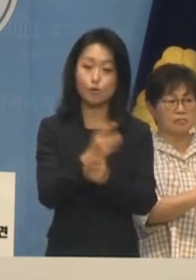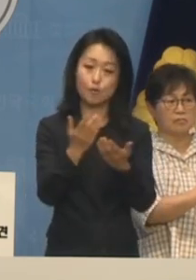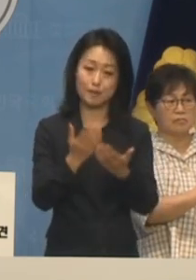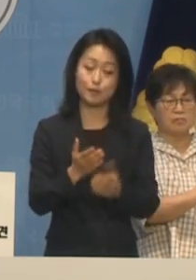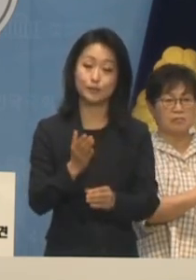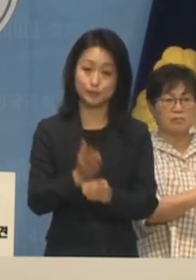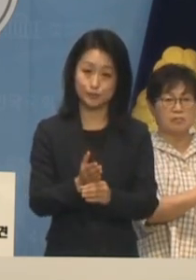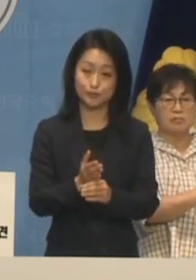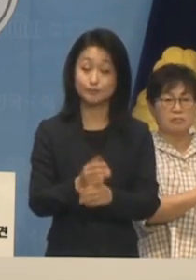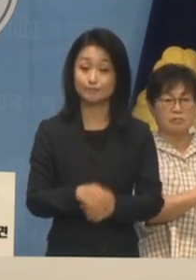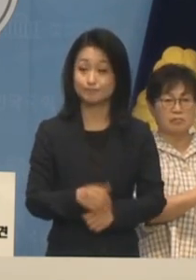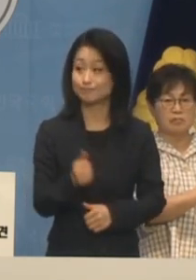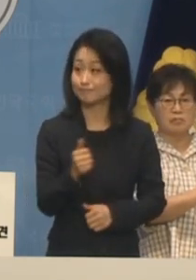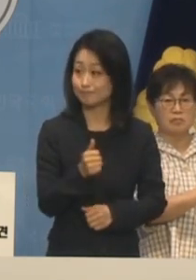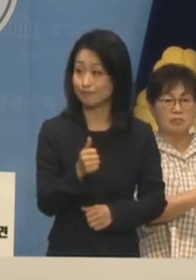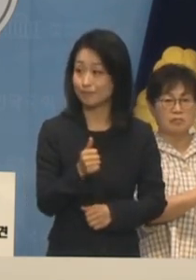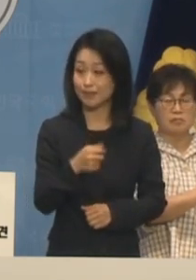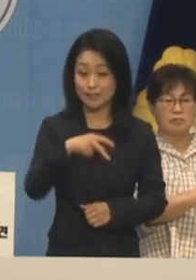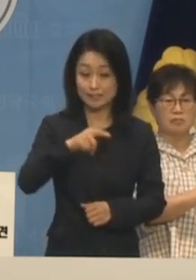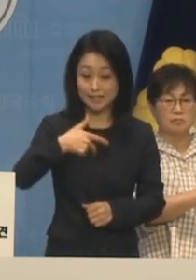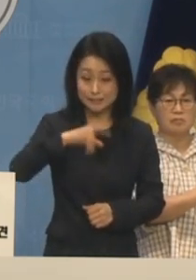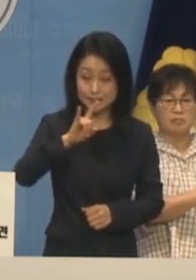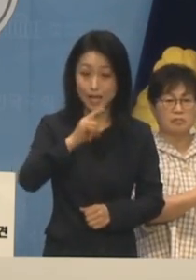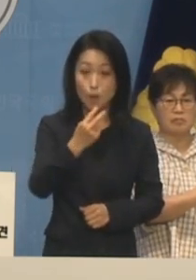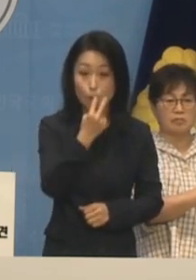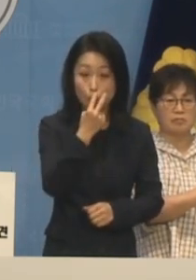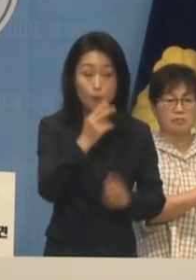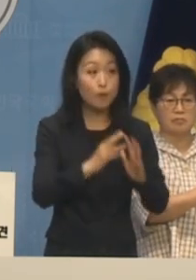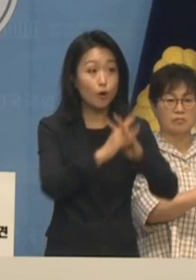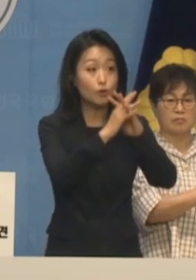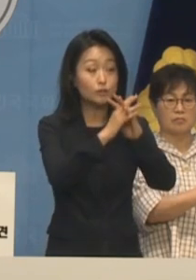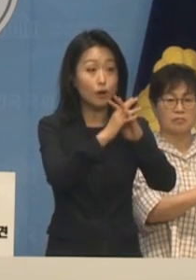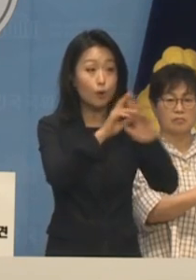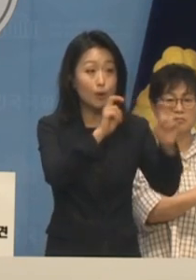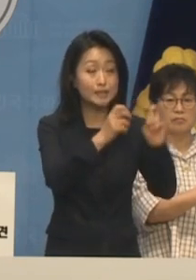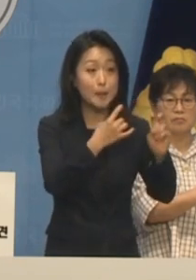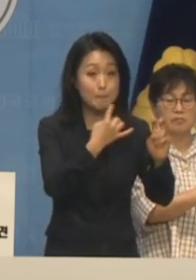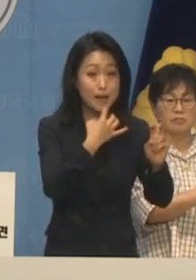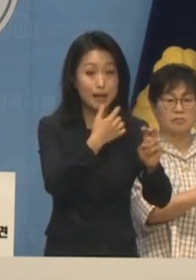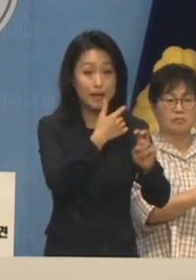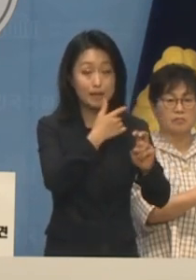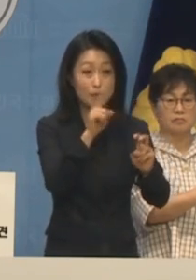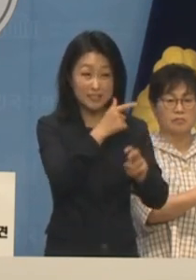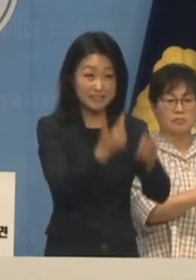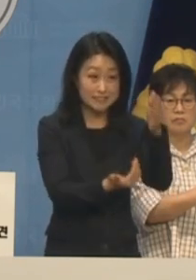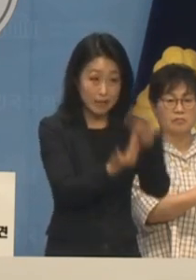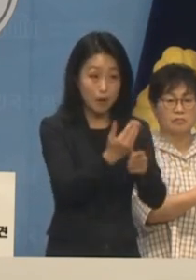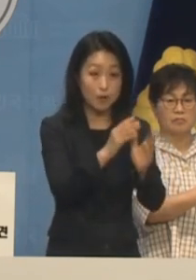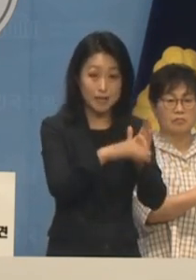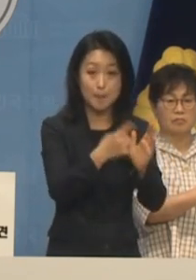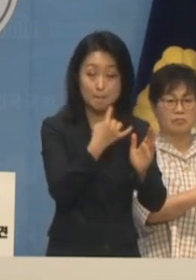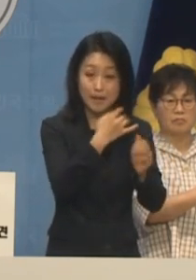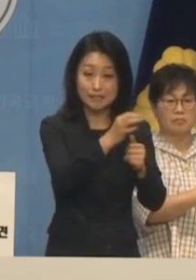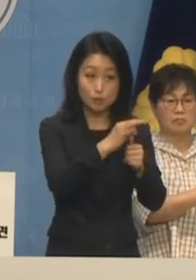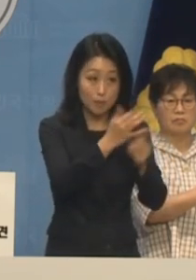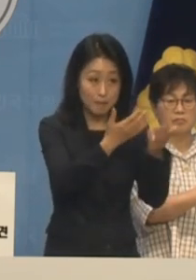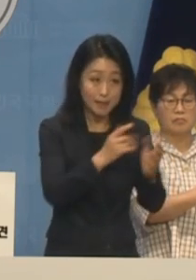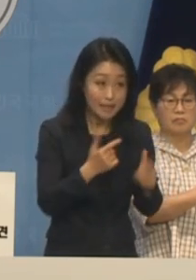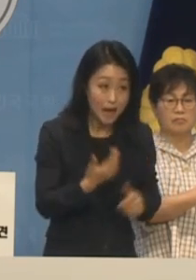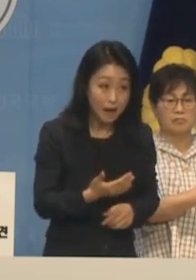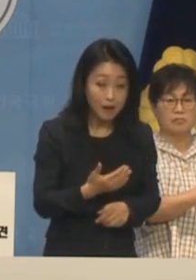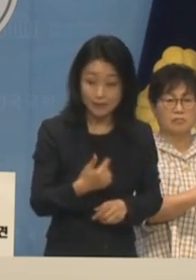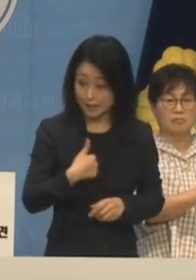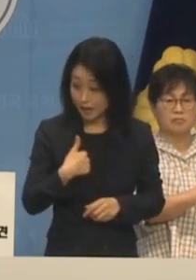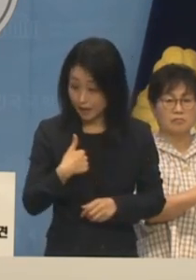계십니다. 이분은 산재보험은 건설공사장에서 크게 다치는 대형 사고에만 적용된 줄 알았는데